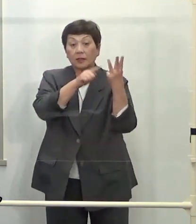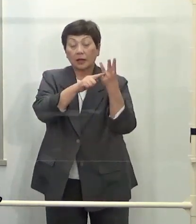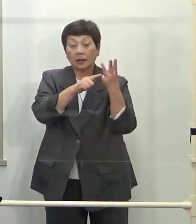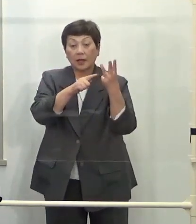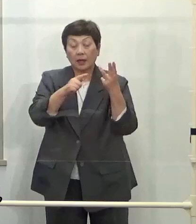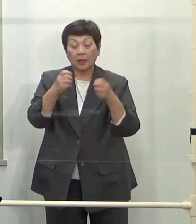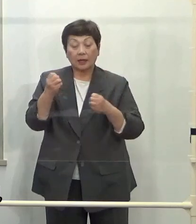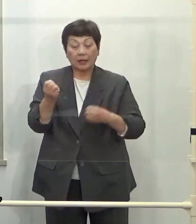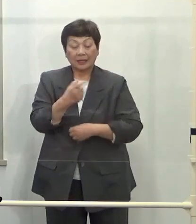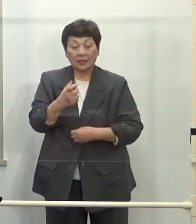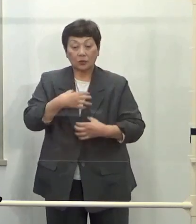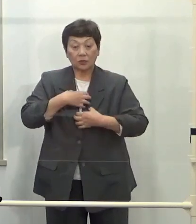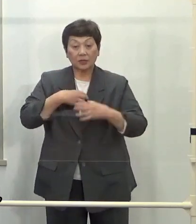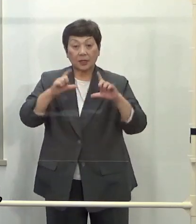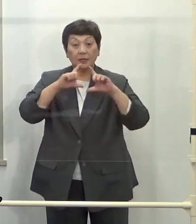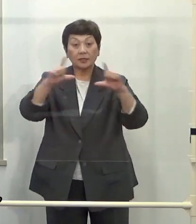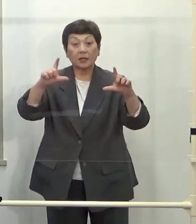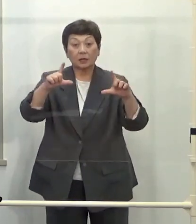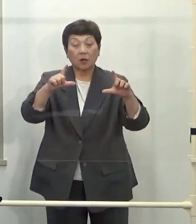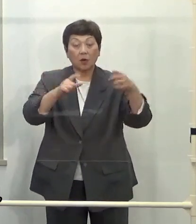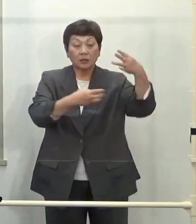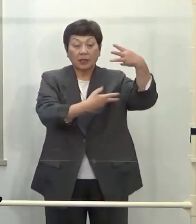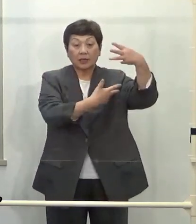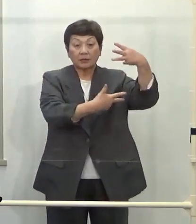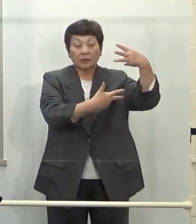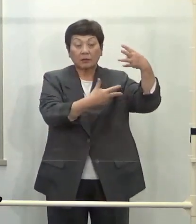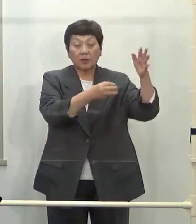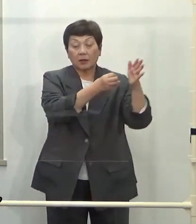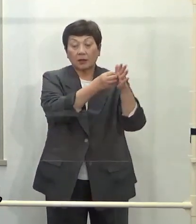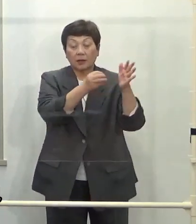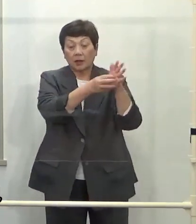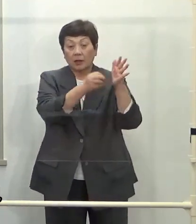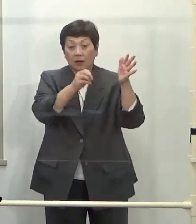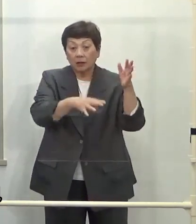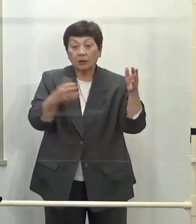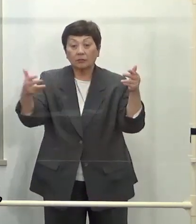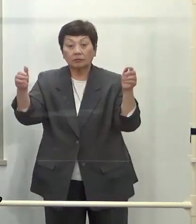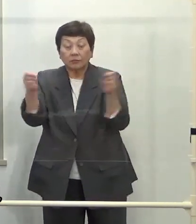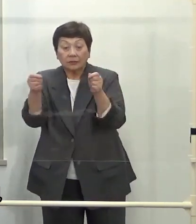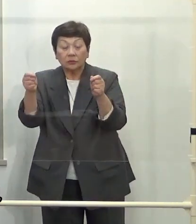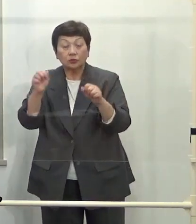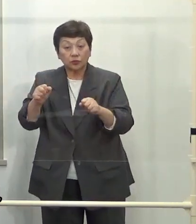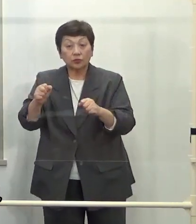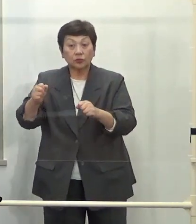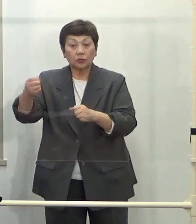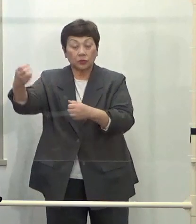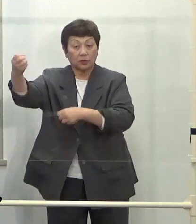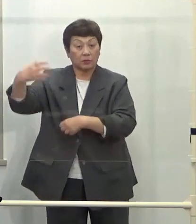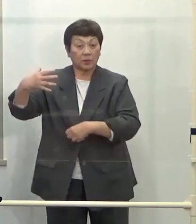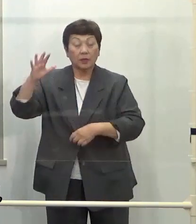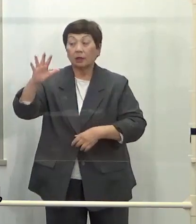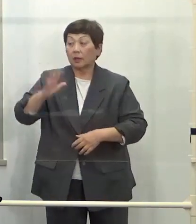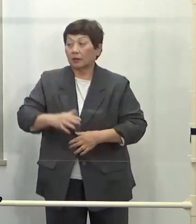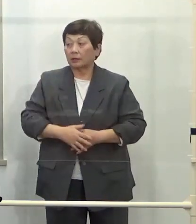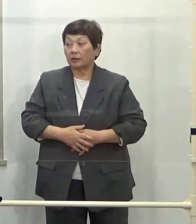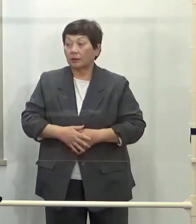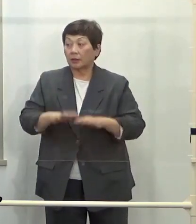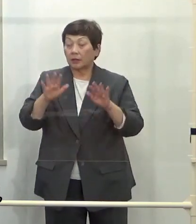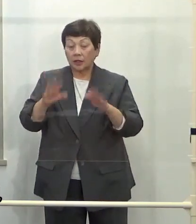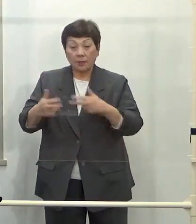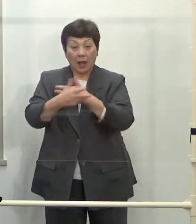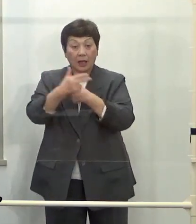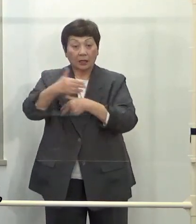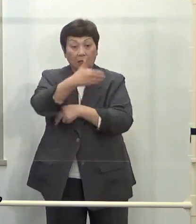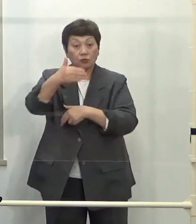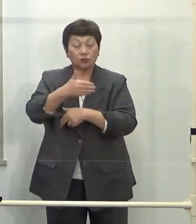態宣言の先行解除の対象になる方針というものがありますが、今の北九